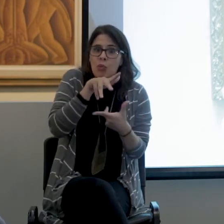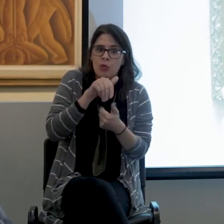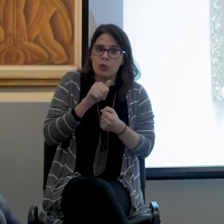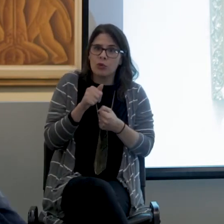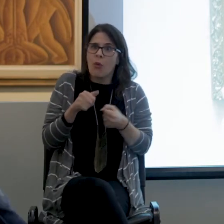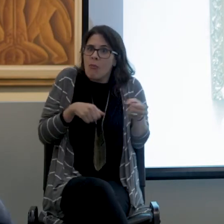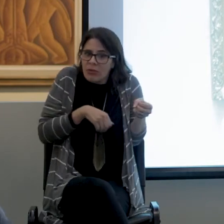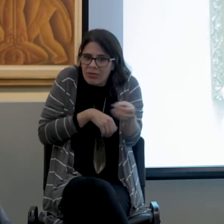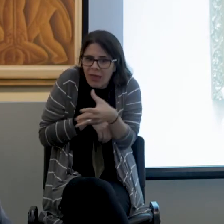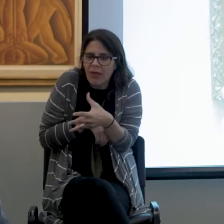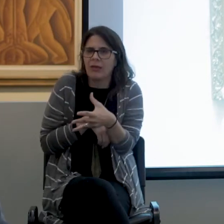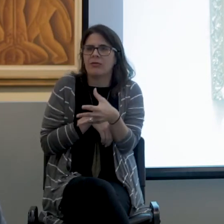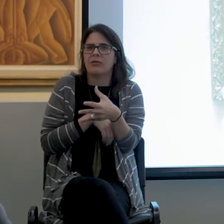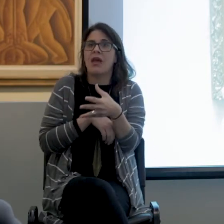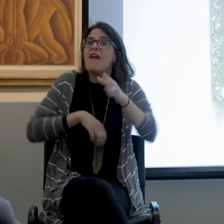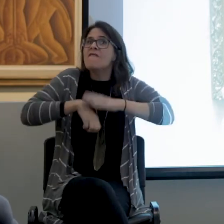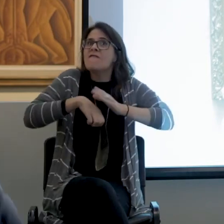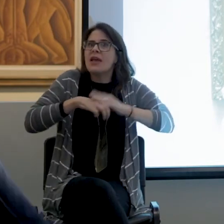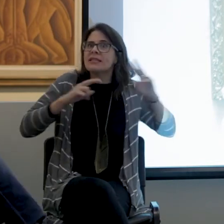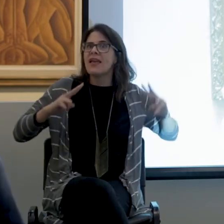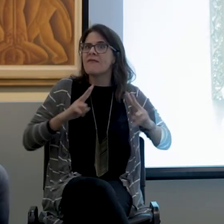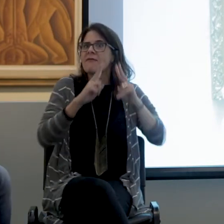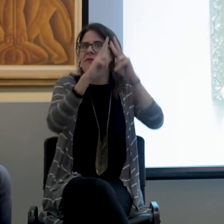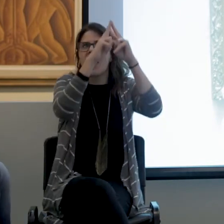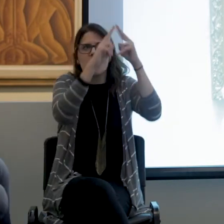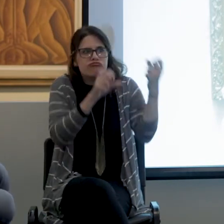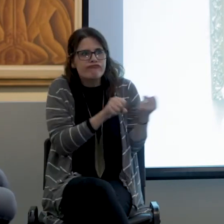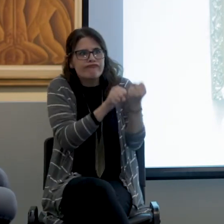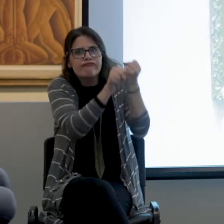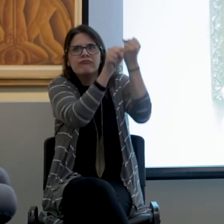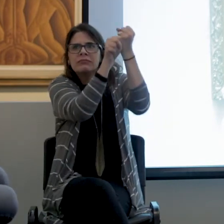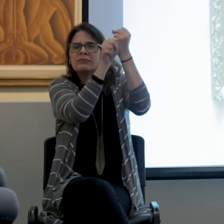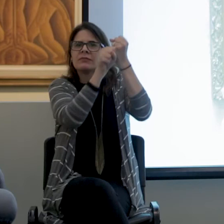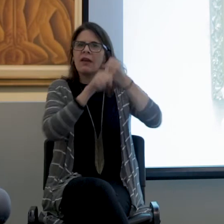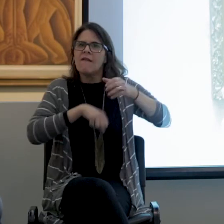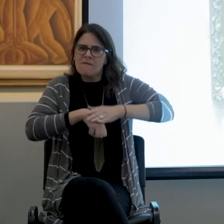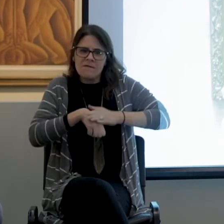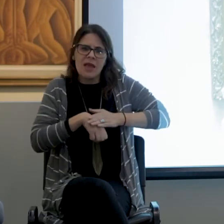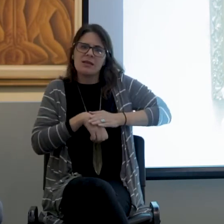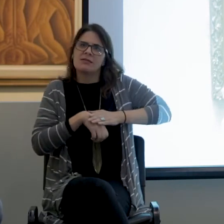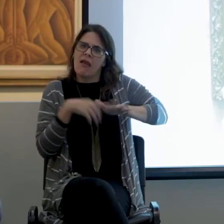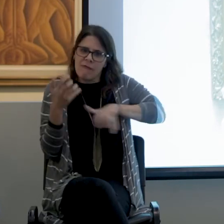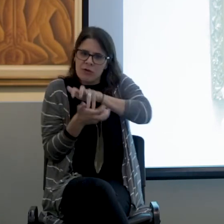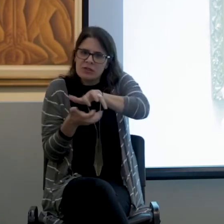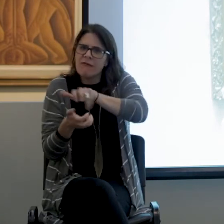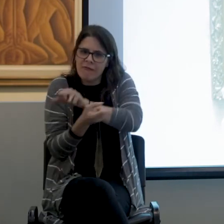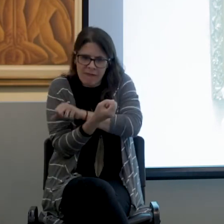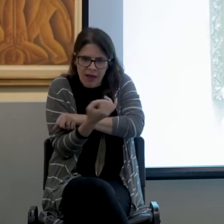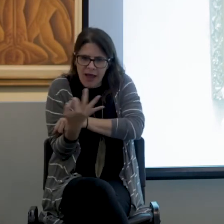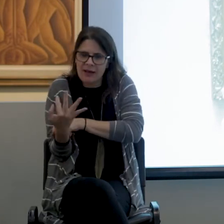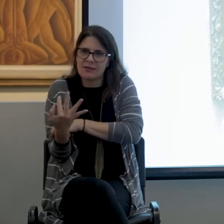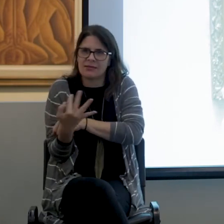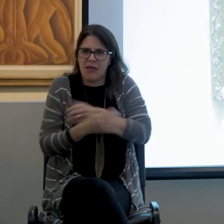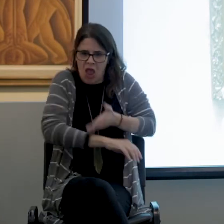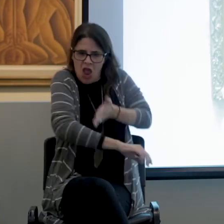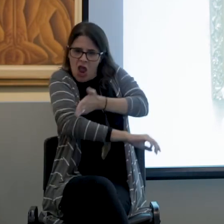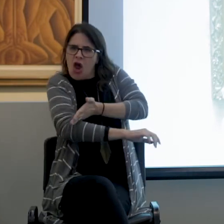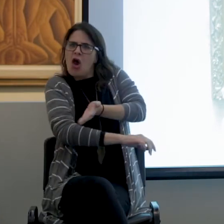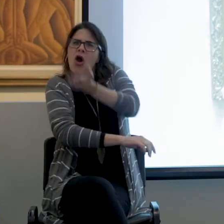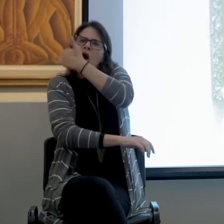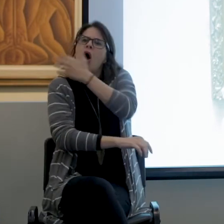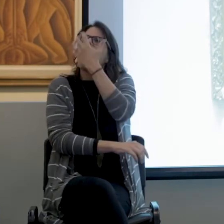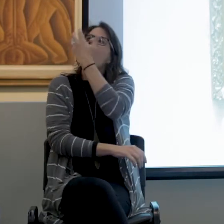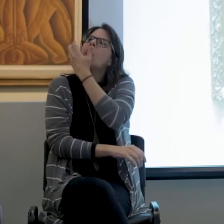Revolução Industrial, que fez as grandes cidades. Quanto a isso, eles não têm a menor dúvida, não se volta para trás. Eles não são românticos que querem voltar